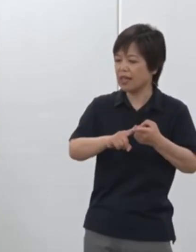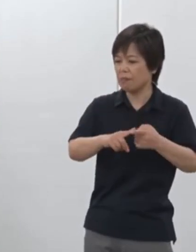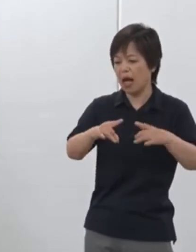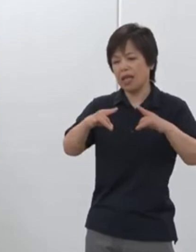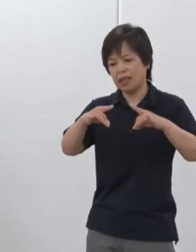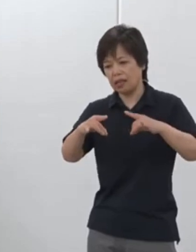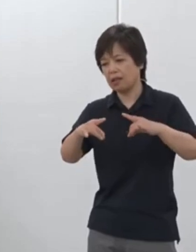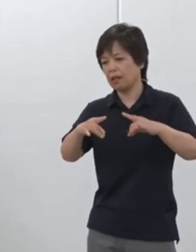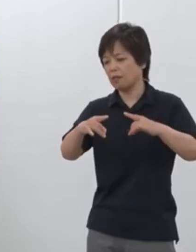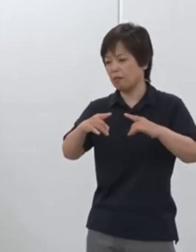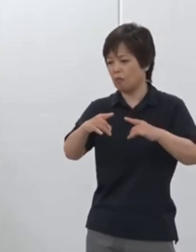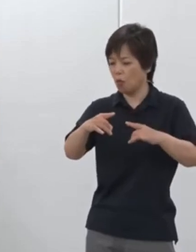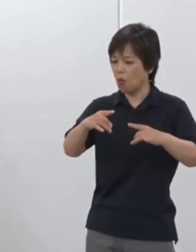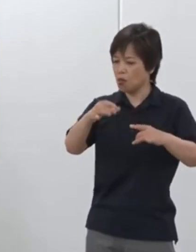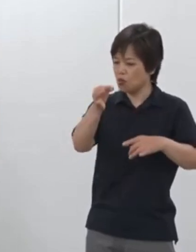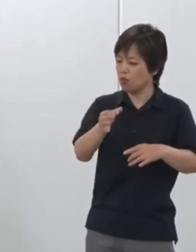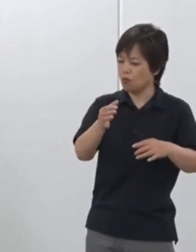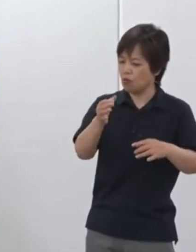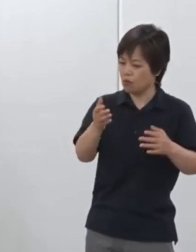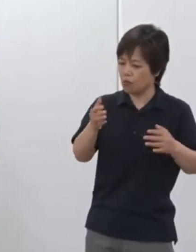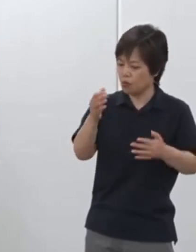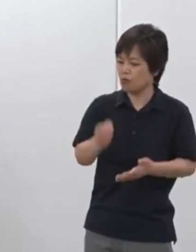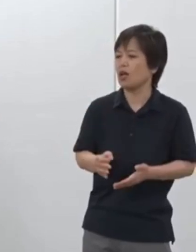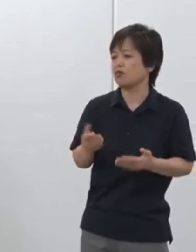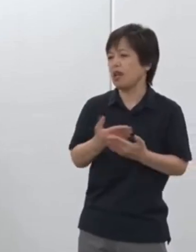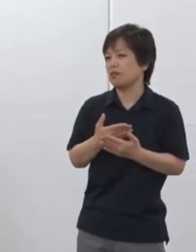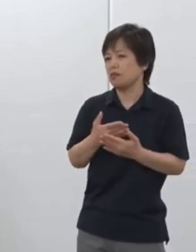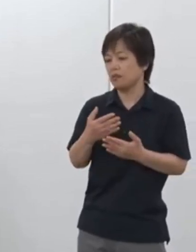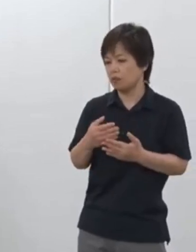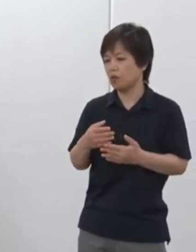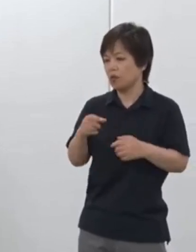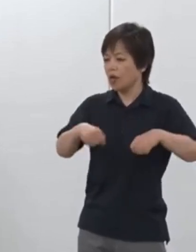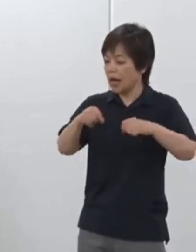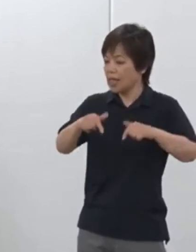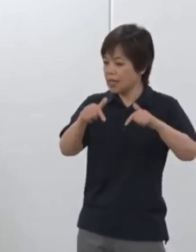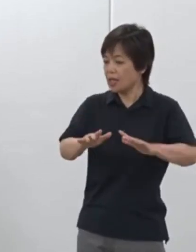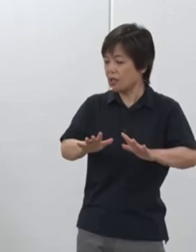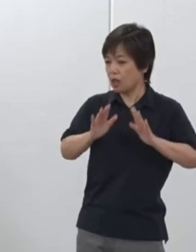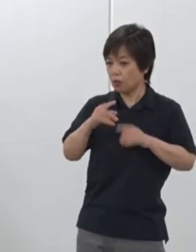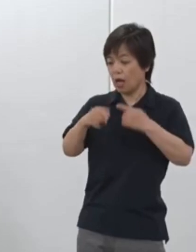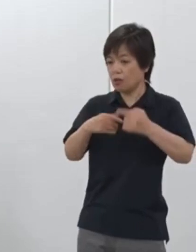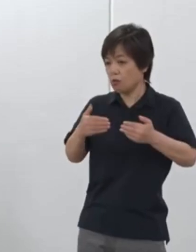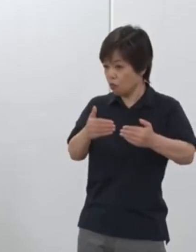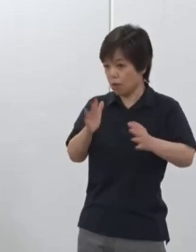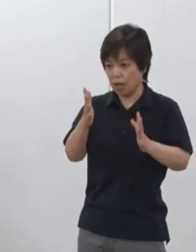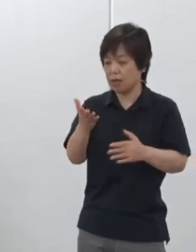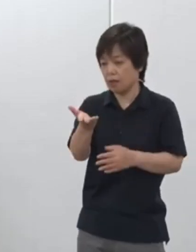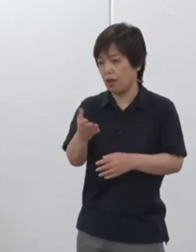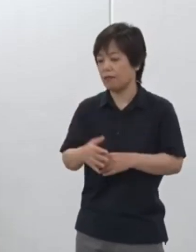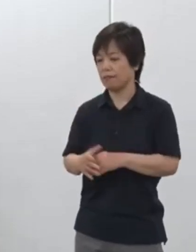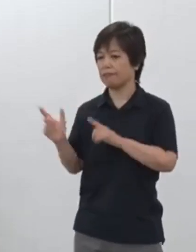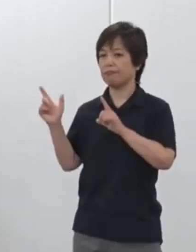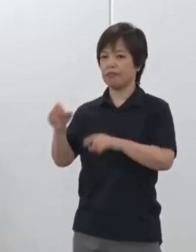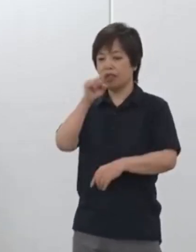て済むと思うんですが、関西の方で引き受けるというような話は進んでないんでしょうか。 そうです